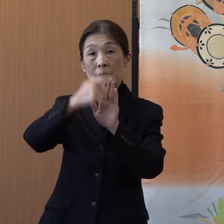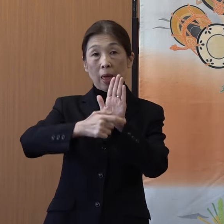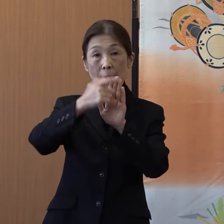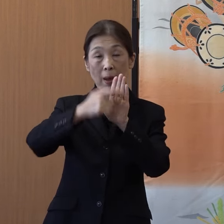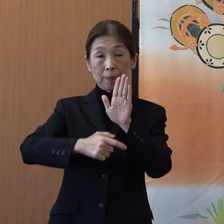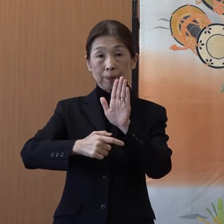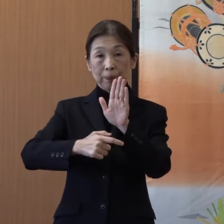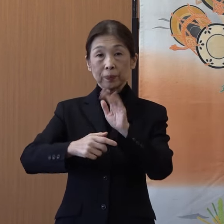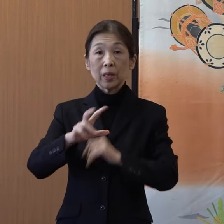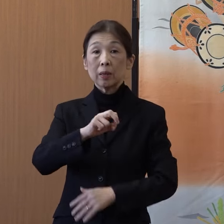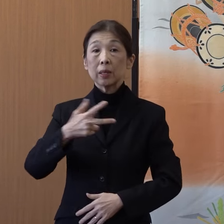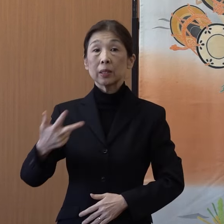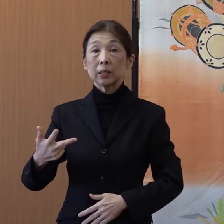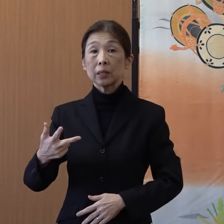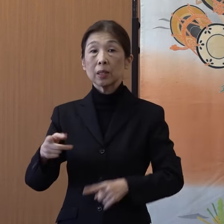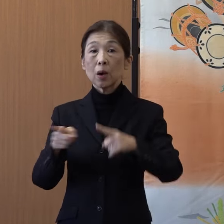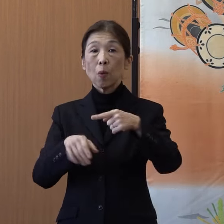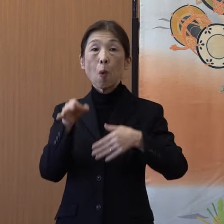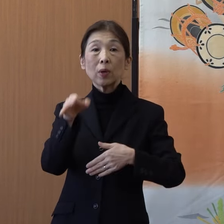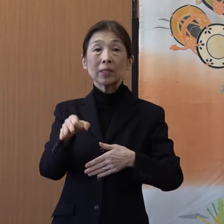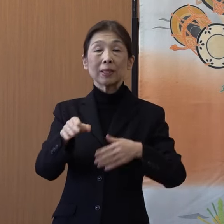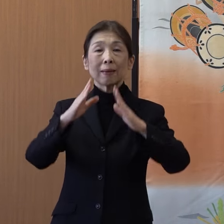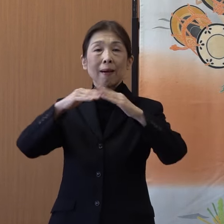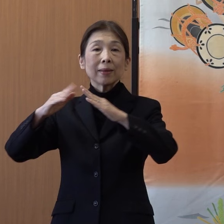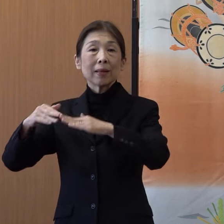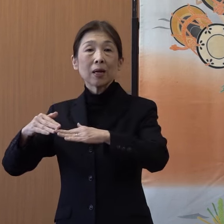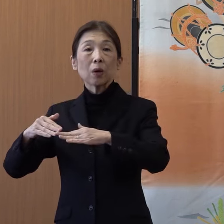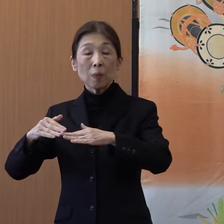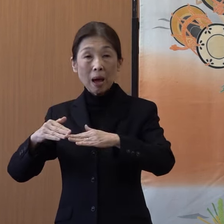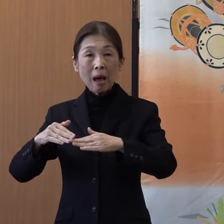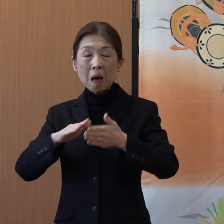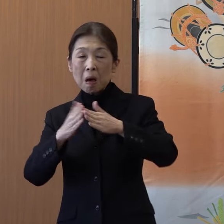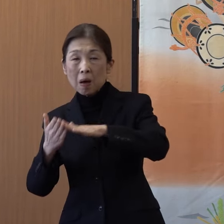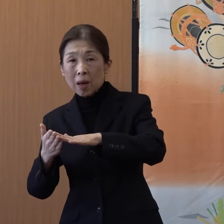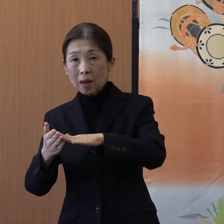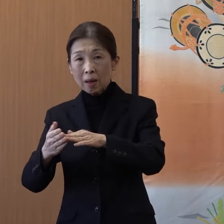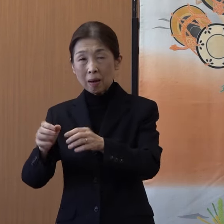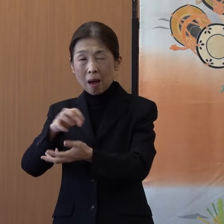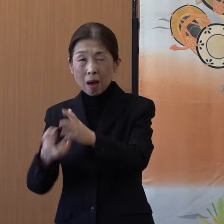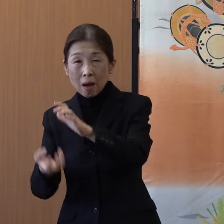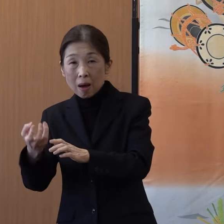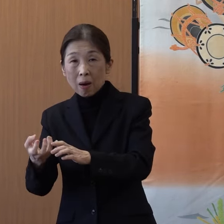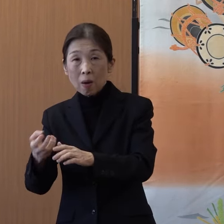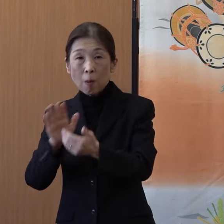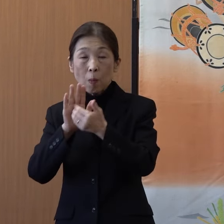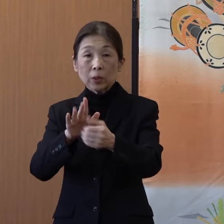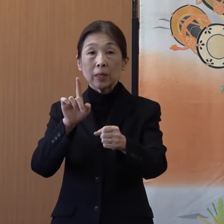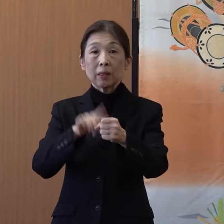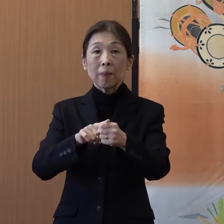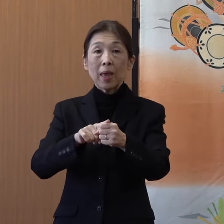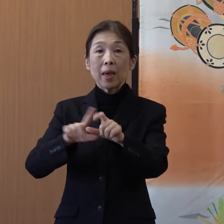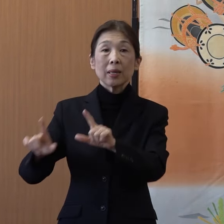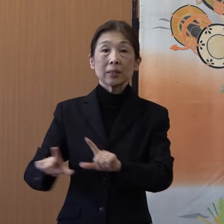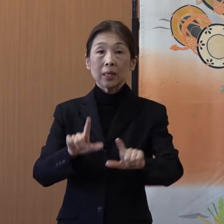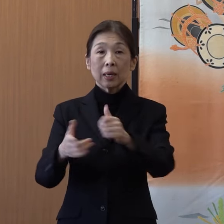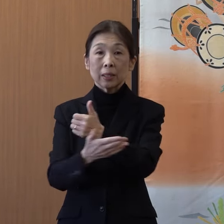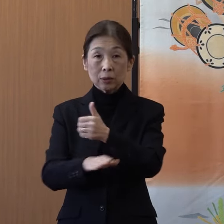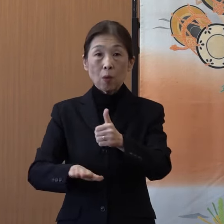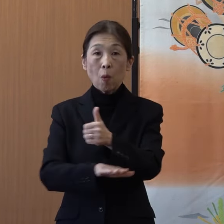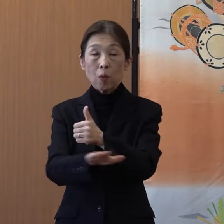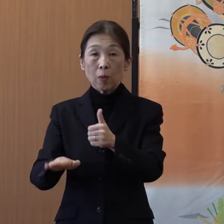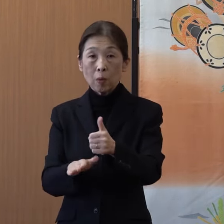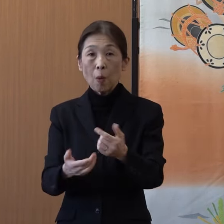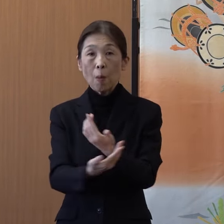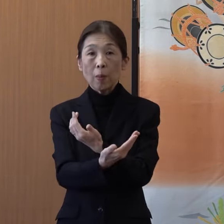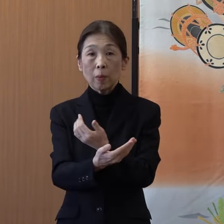本市における公費解体は二次被害の防止及び生活環境の保全のため損壊